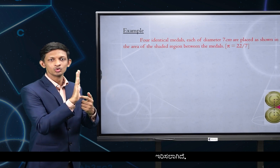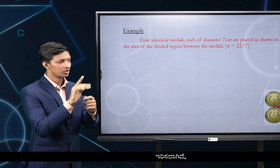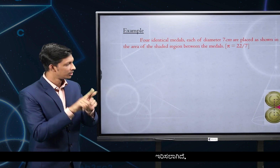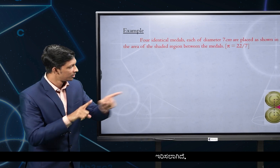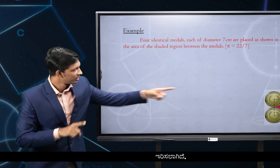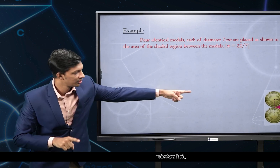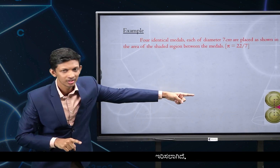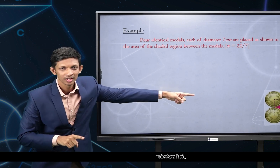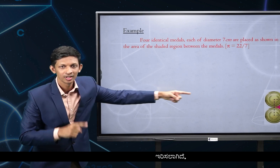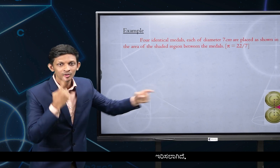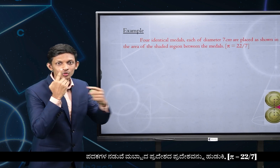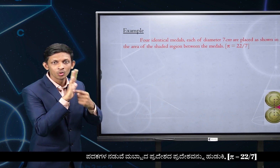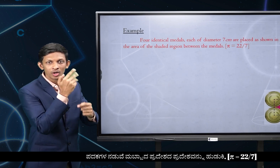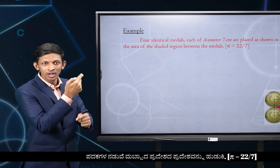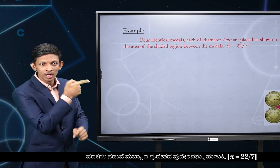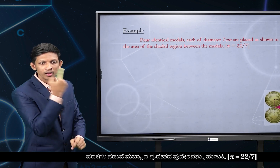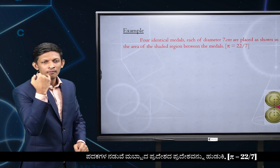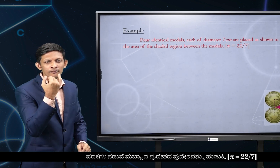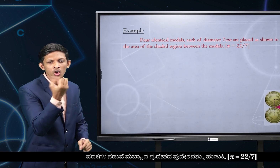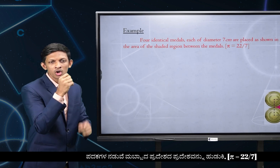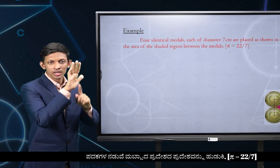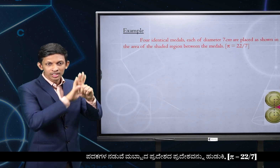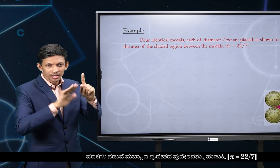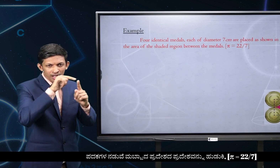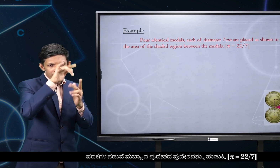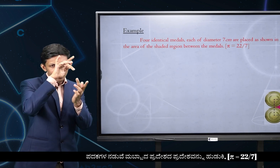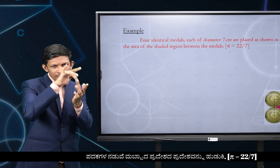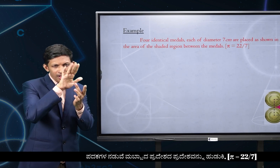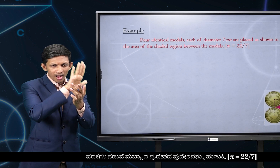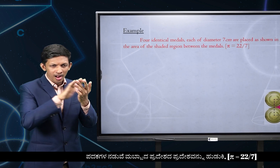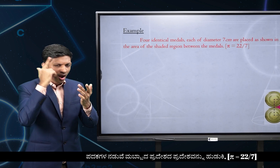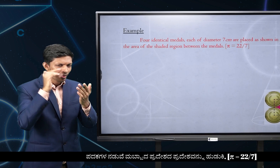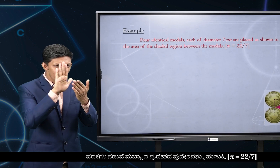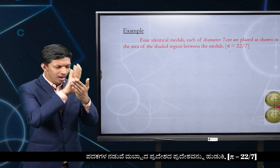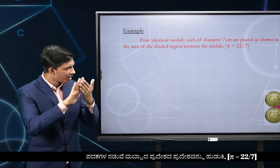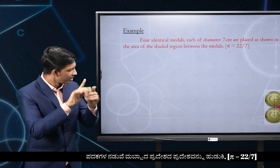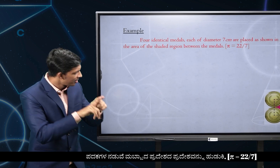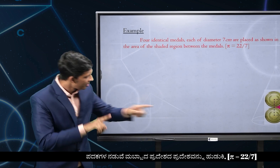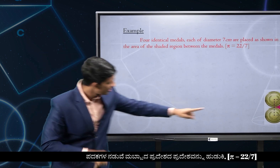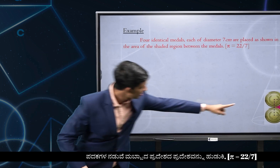ಇರಿಸಲಾಗಿದೆ. ಪದಕಗಳ ನಡುವೆ ಉಬ್ಬಾದ ಪ್ರದೇಶವನ್ನು ಹುಡುಕಿ. ಪೈ